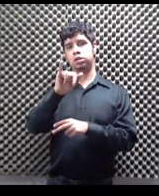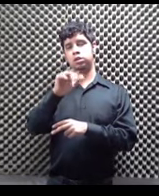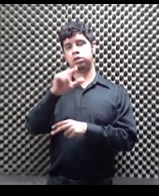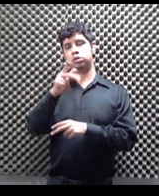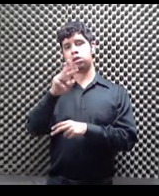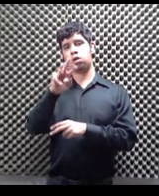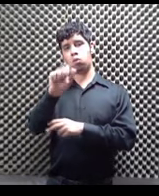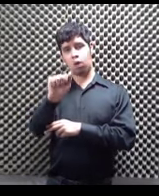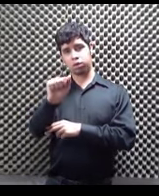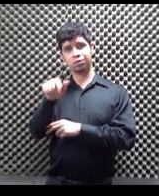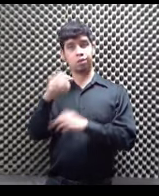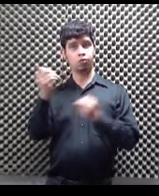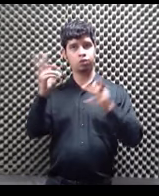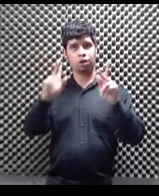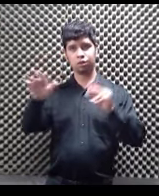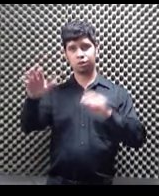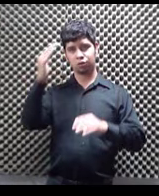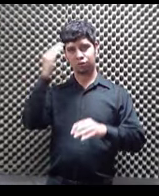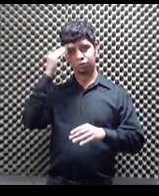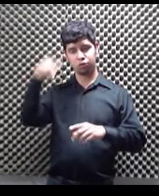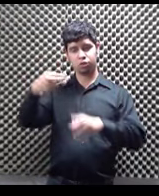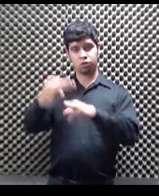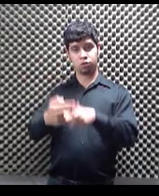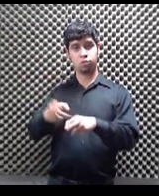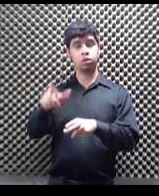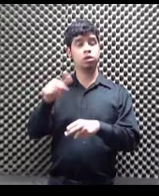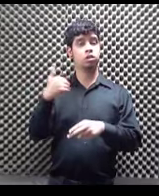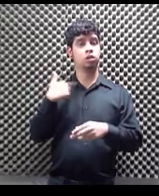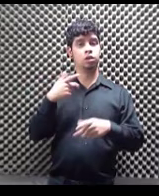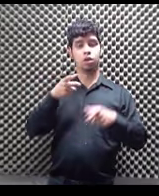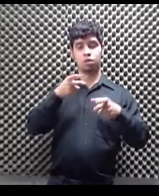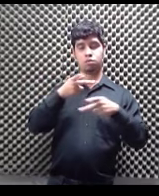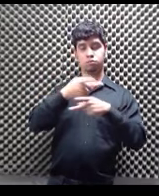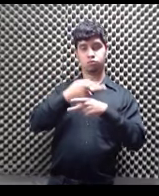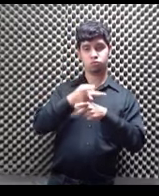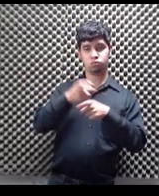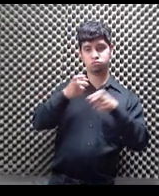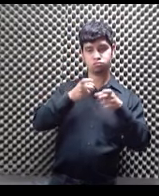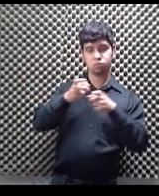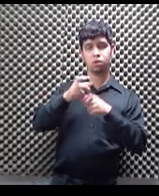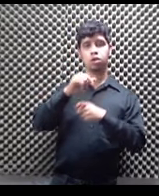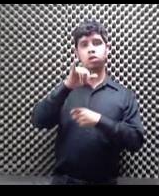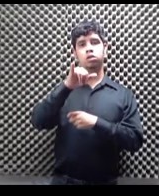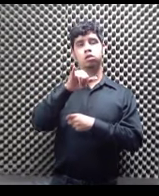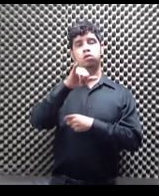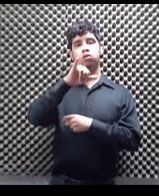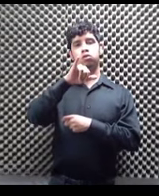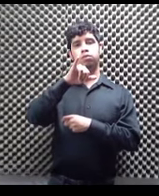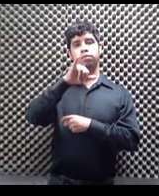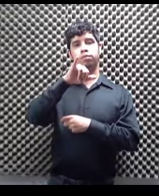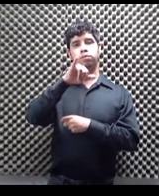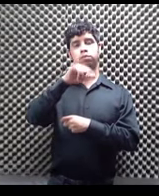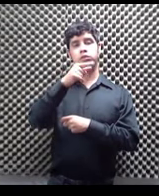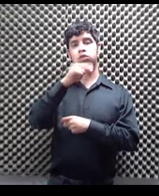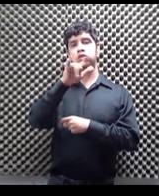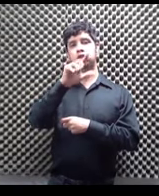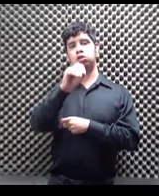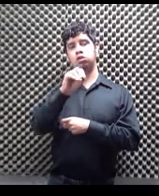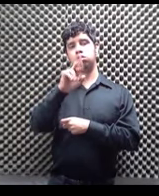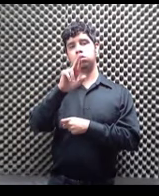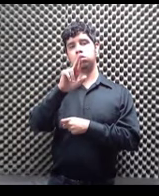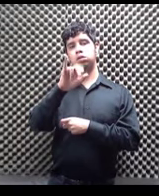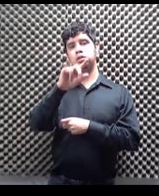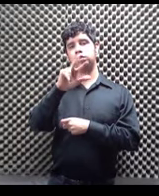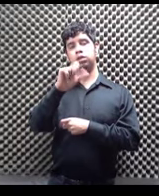mundo. Exacto. Y pues tiene la dirección de Gilo Rivera y la producción y el guión